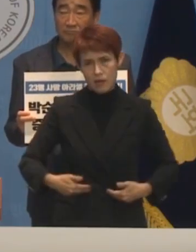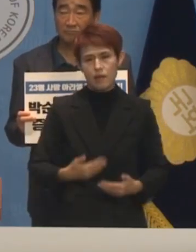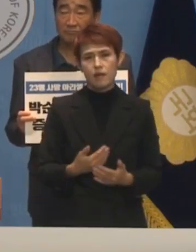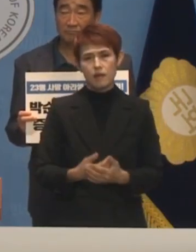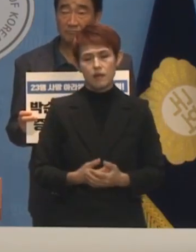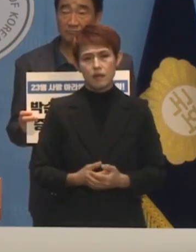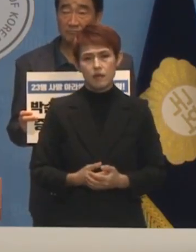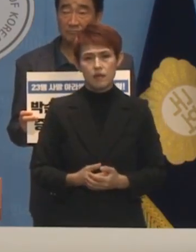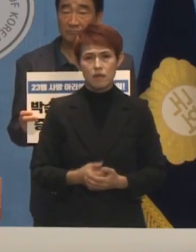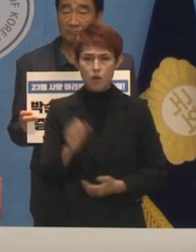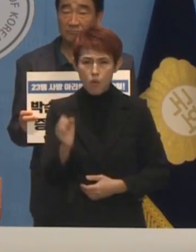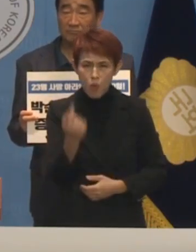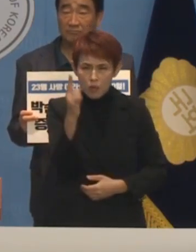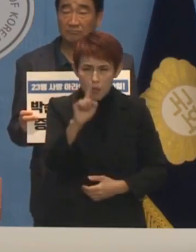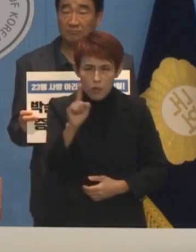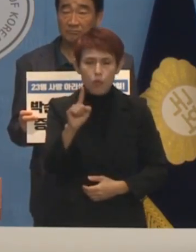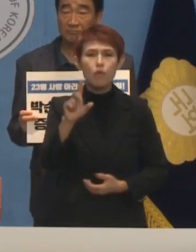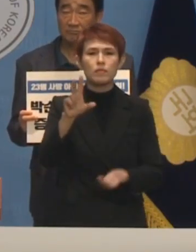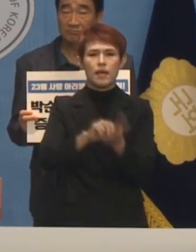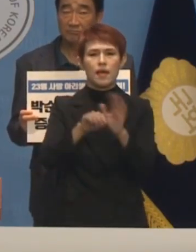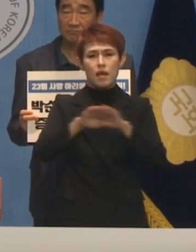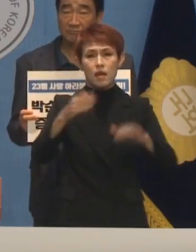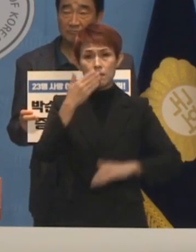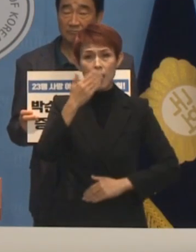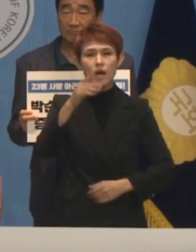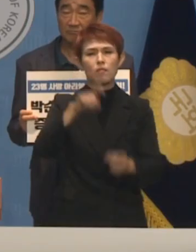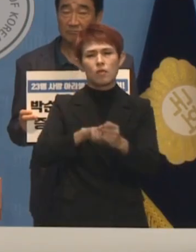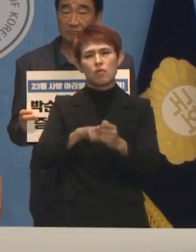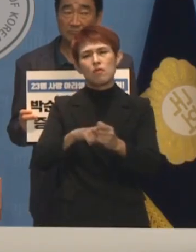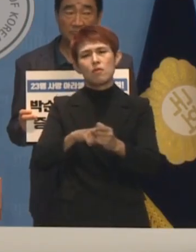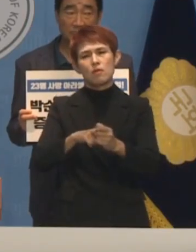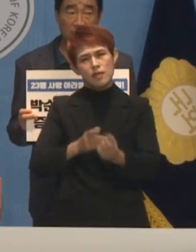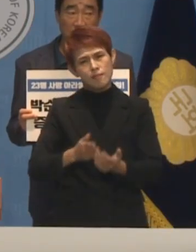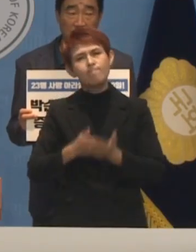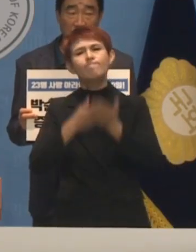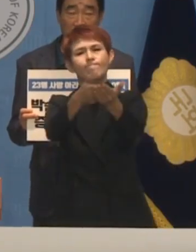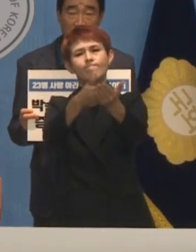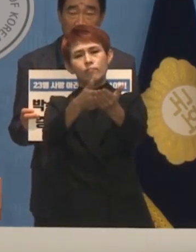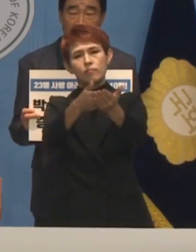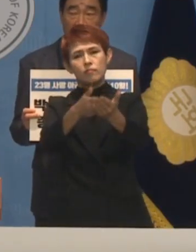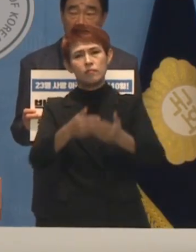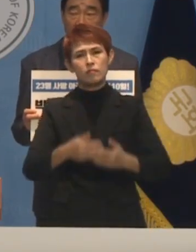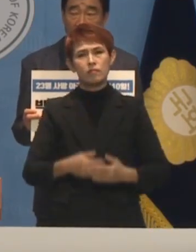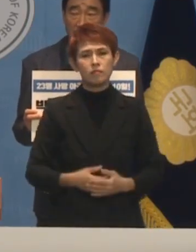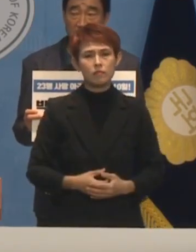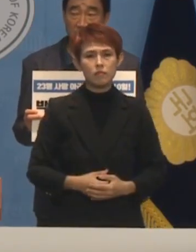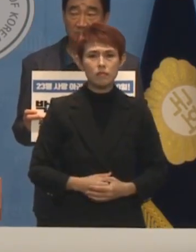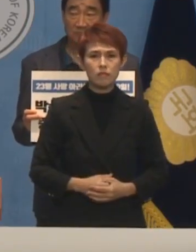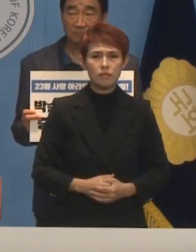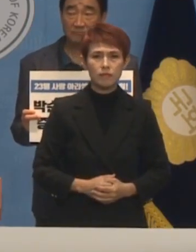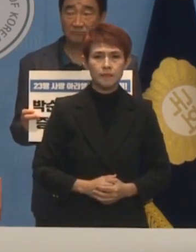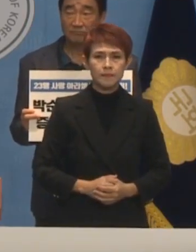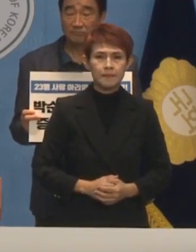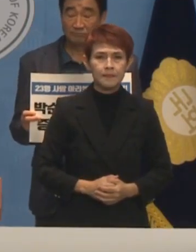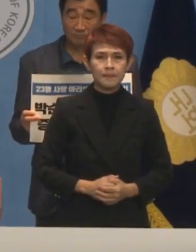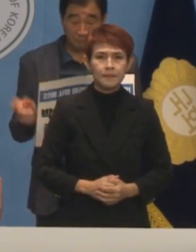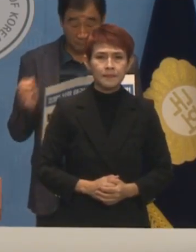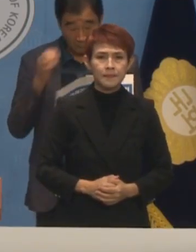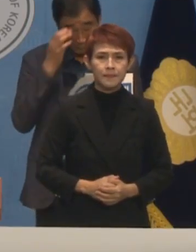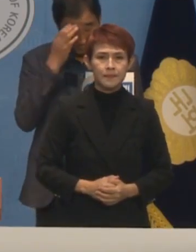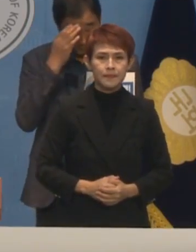근본적인 원인들이 해결될 수 있도록 하여야 함을 강력하게 요구합니다.